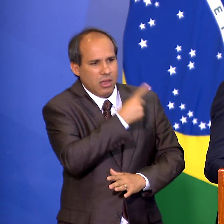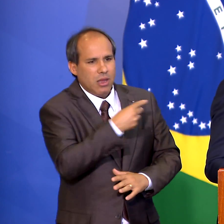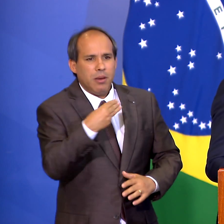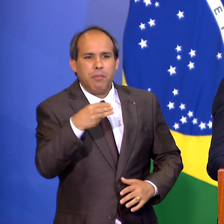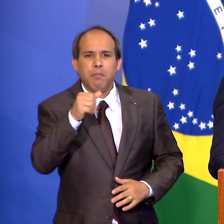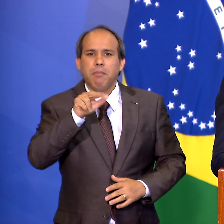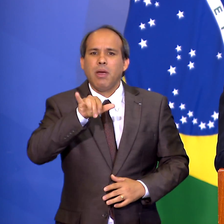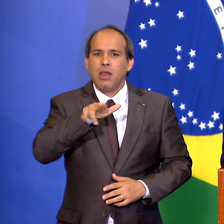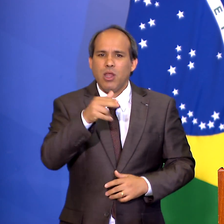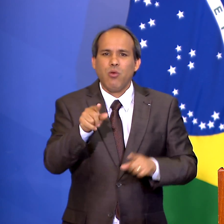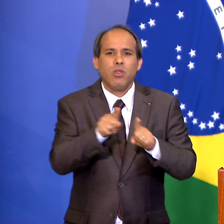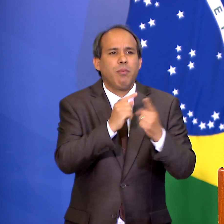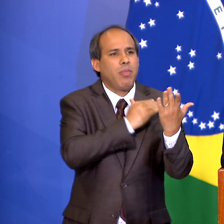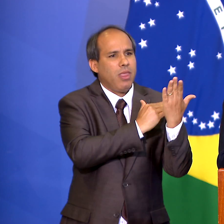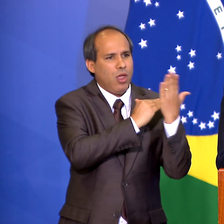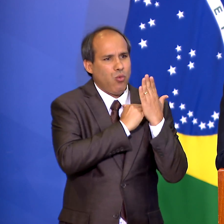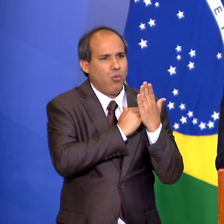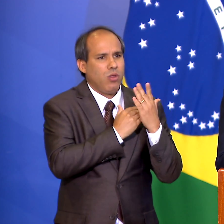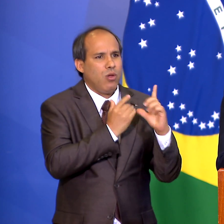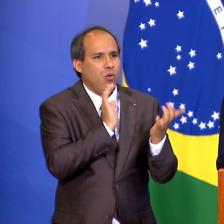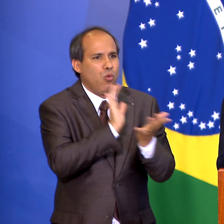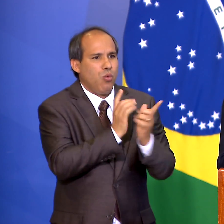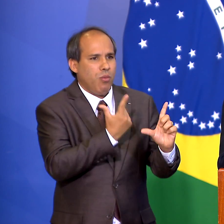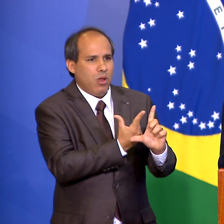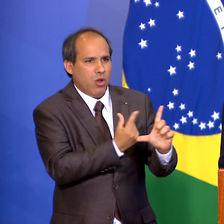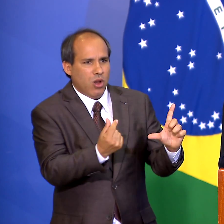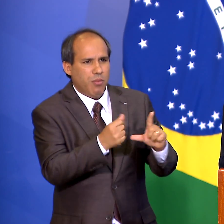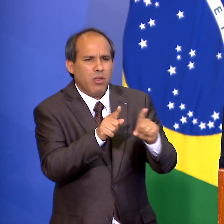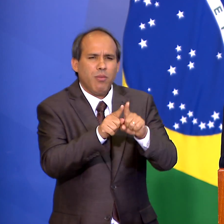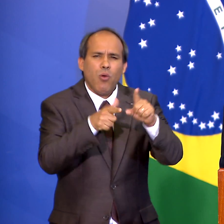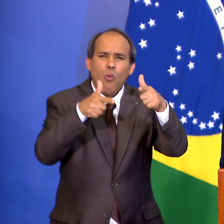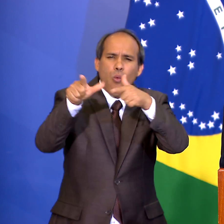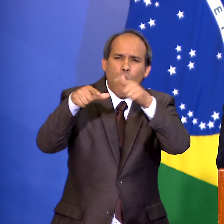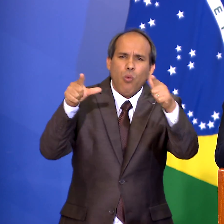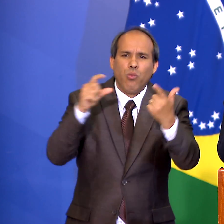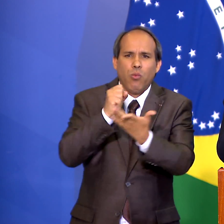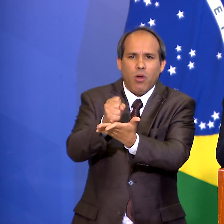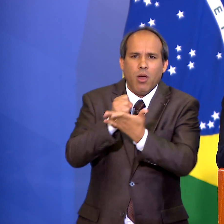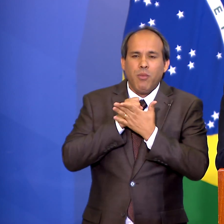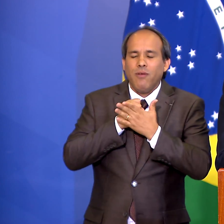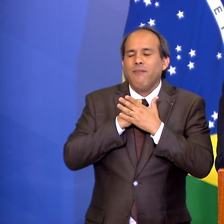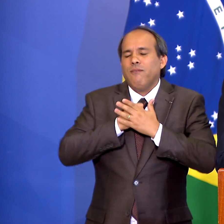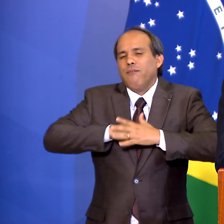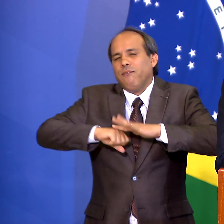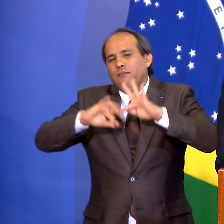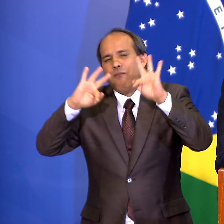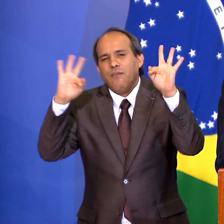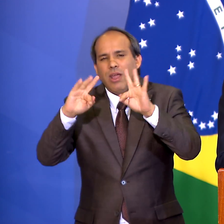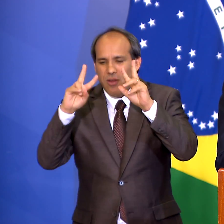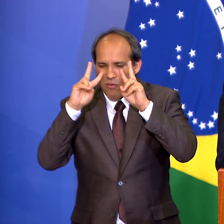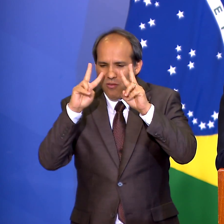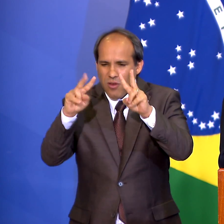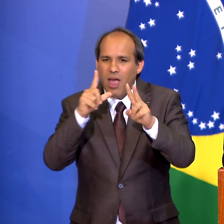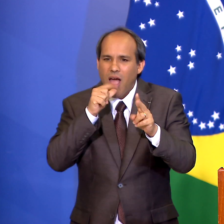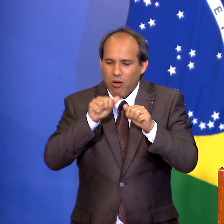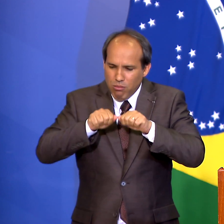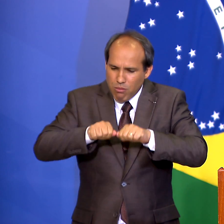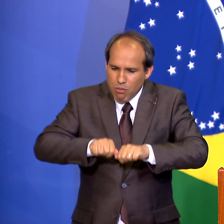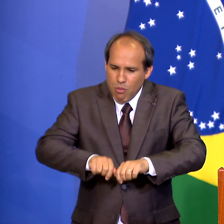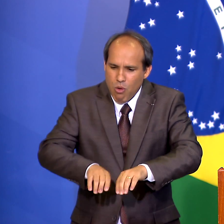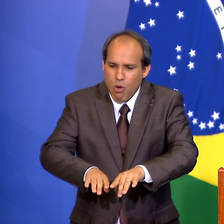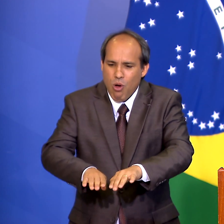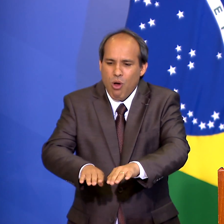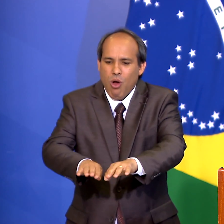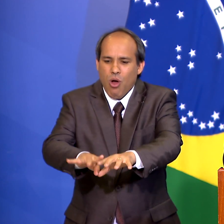da economia também, entre outros, a felicidade de ver a água chegando é naquela região.